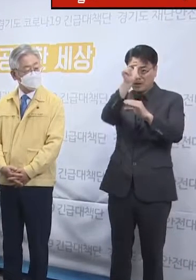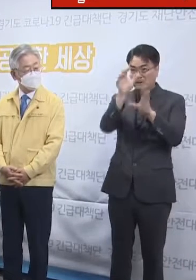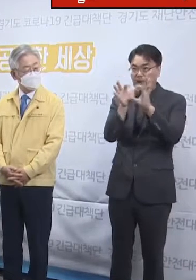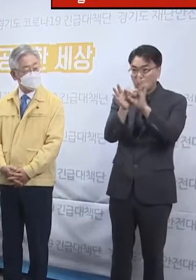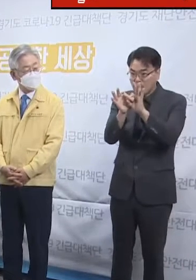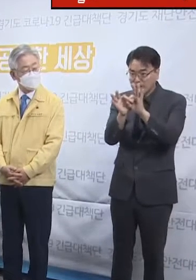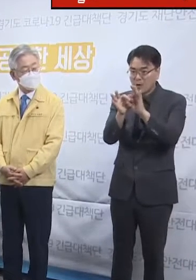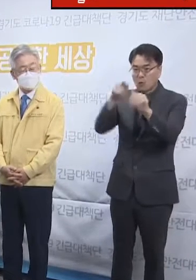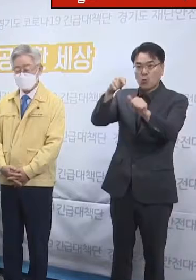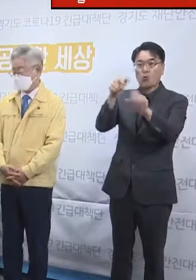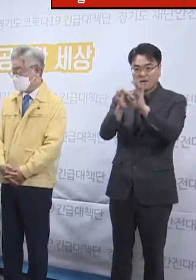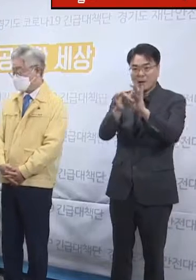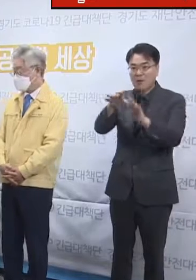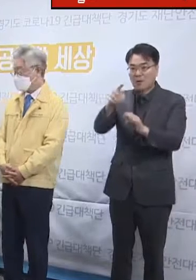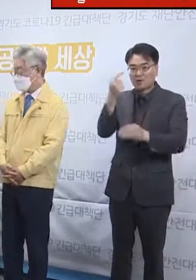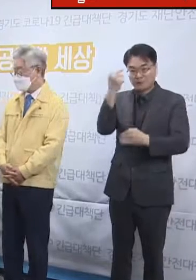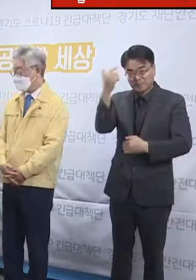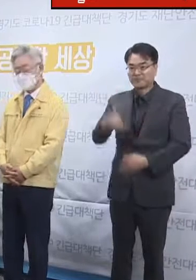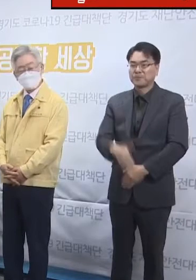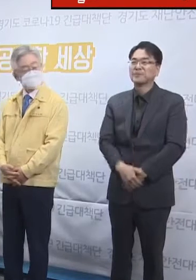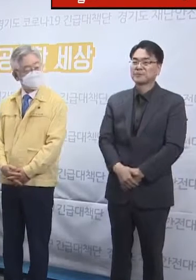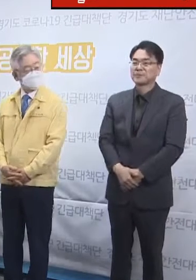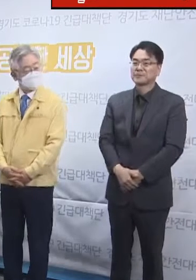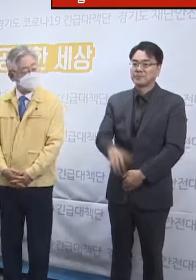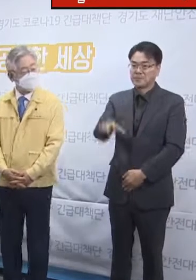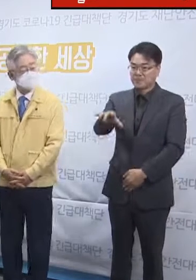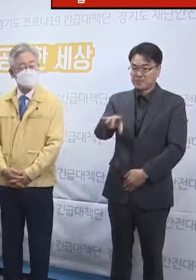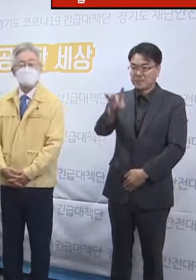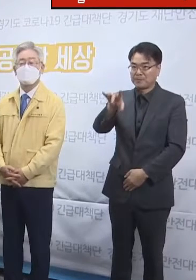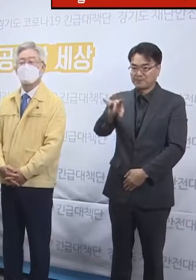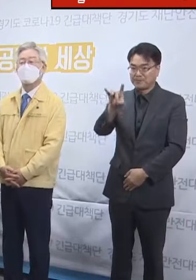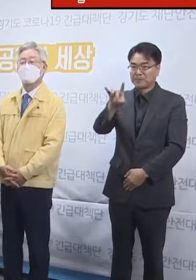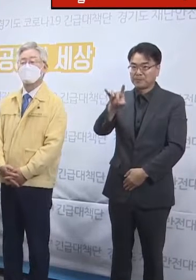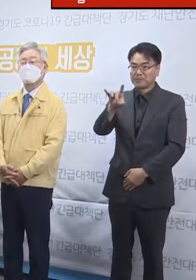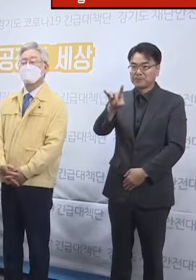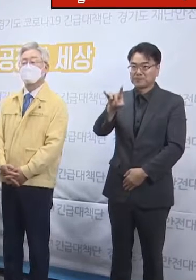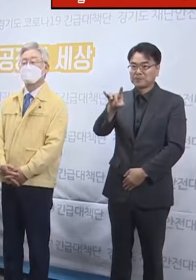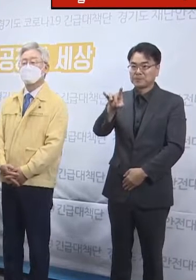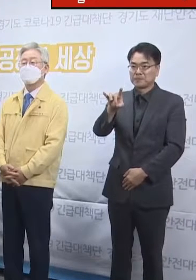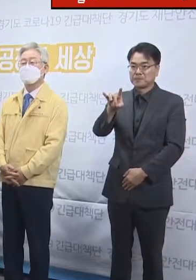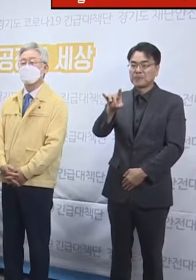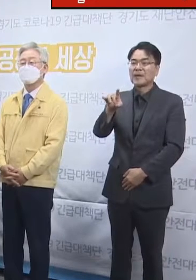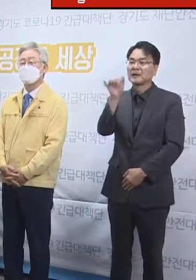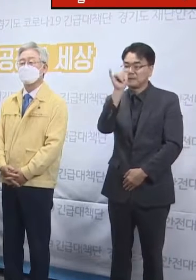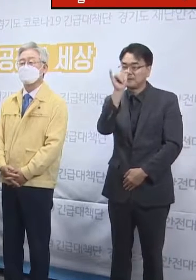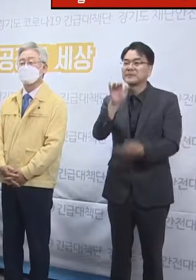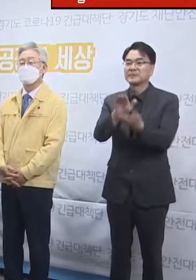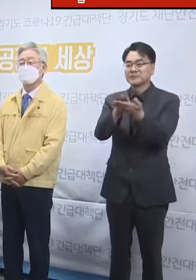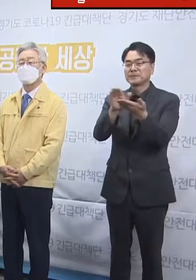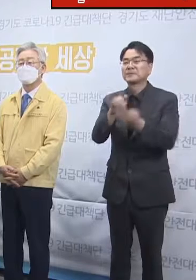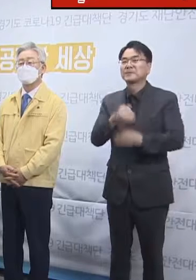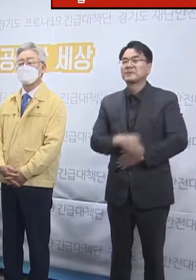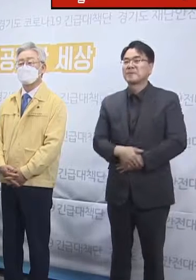네, 그 먼저 교육감님하고 경찰청님에 대한 답변 질의를 먼저 답변드리도록